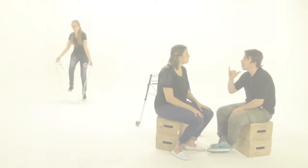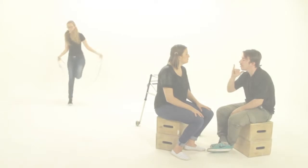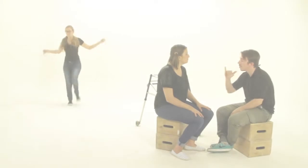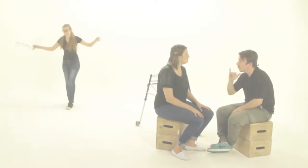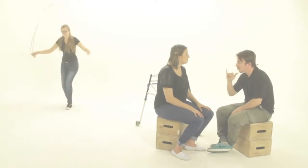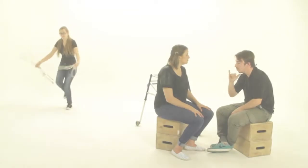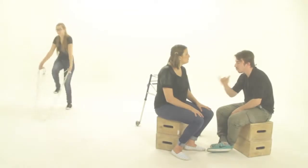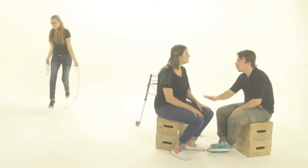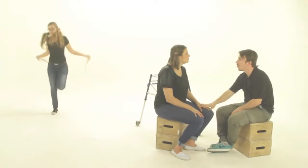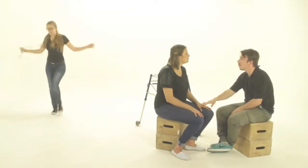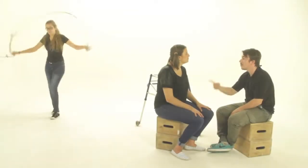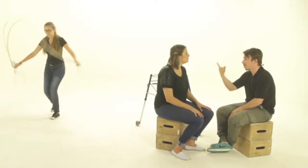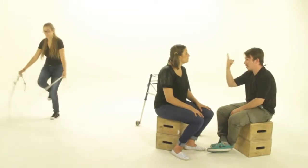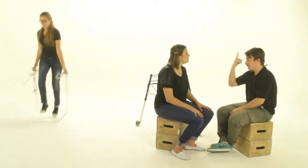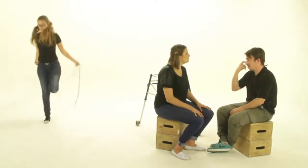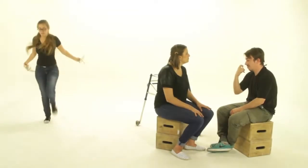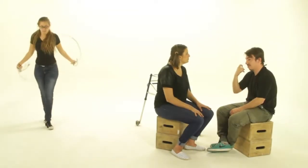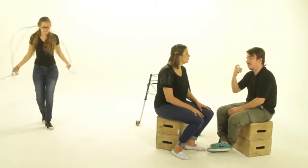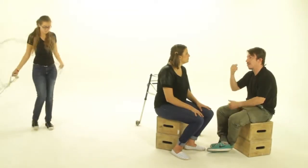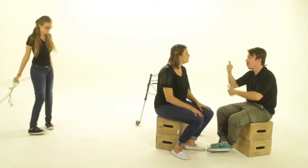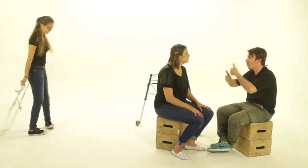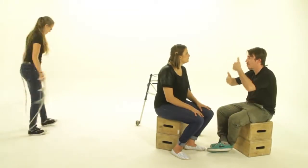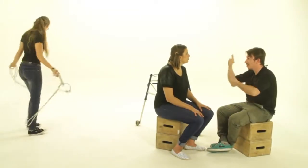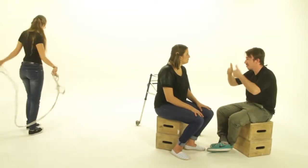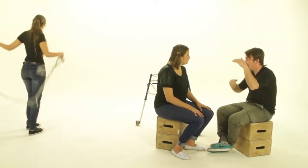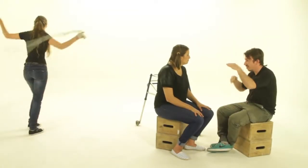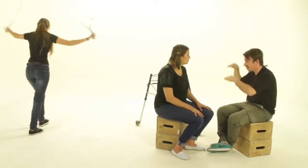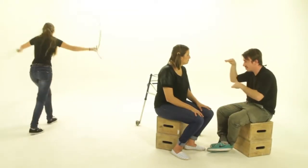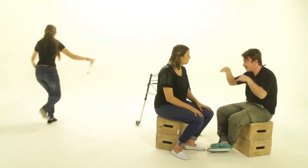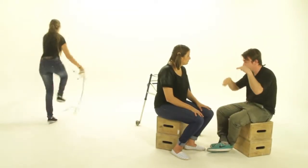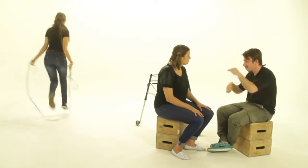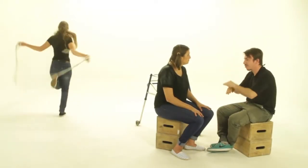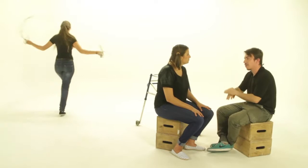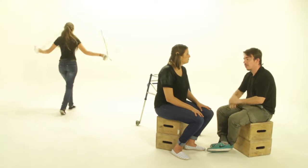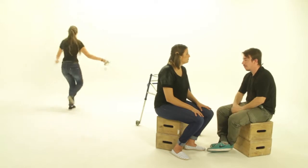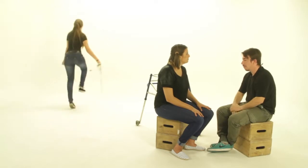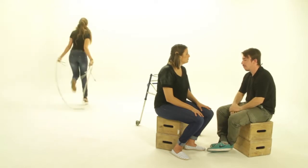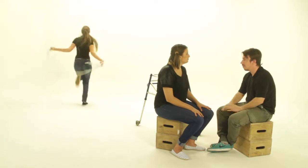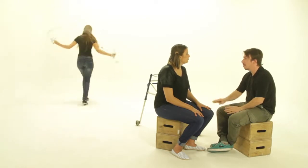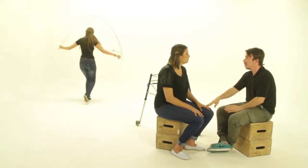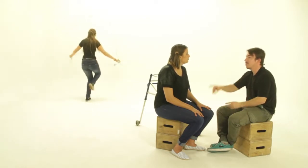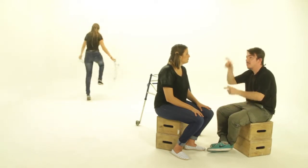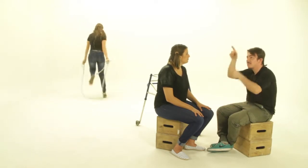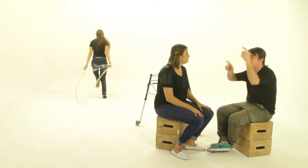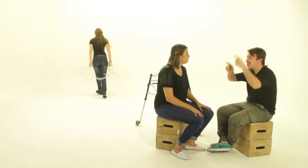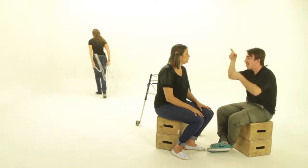Dani, te cuento. Vos sabés que ayer tuve una competencia de natación. No, es que horrible. Está lleno